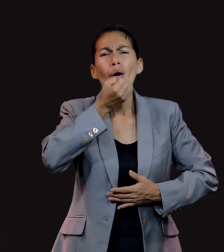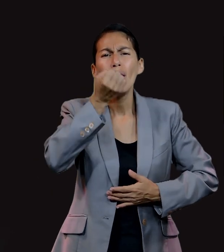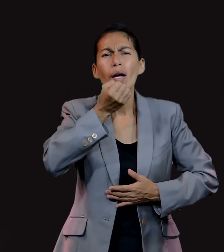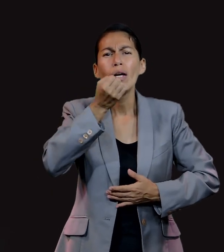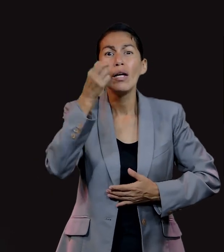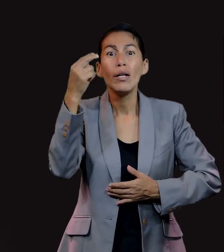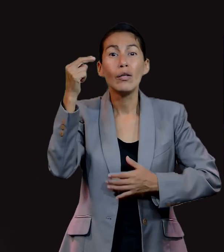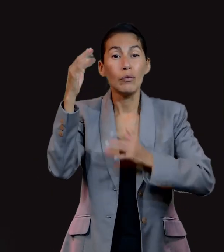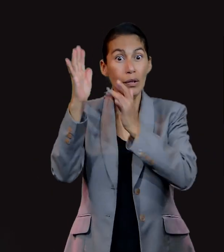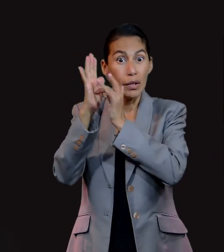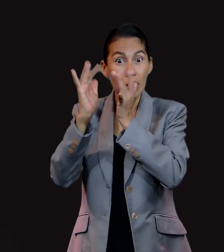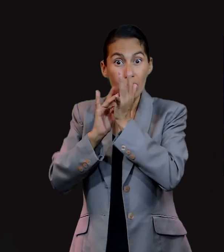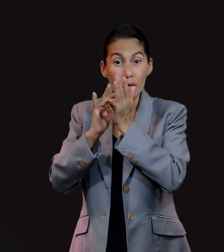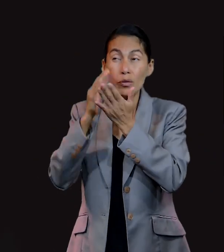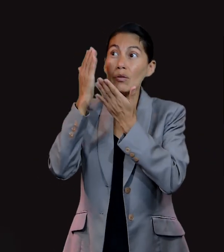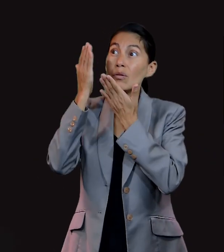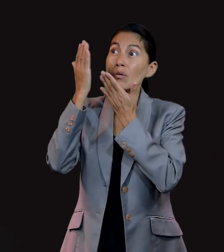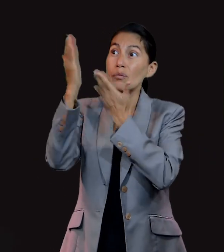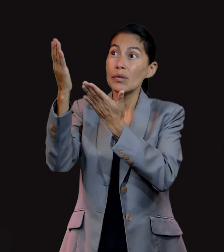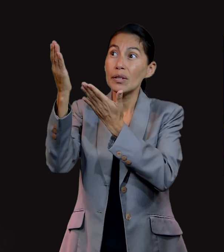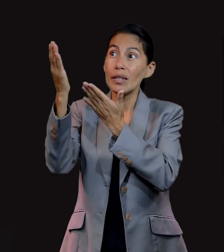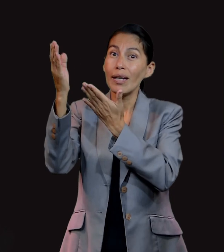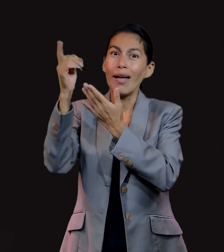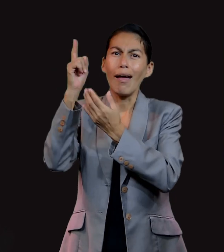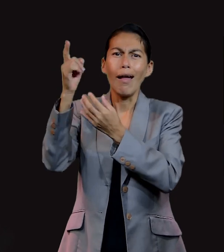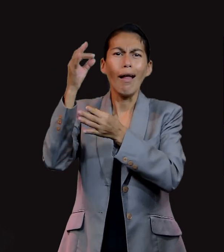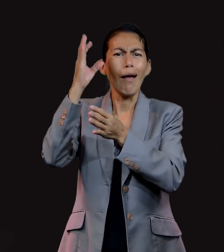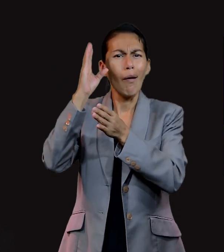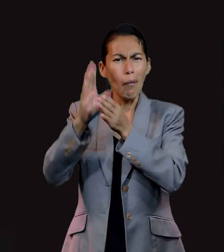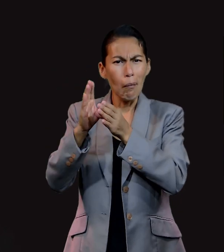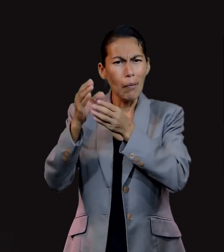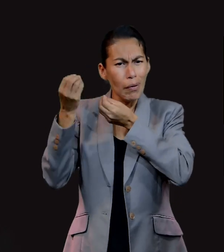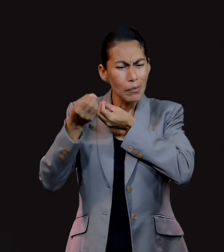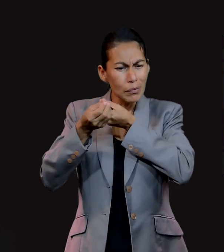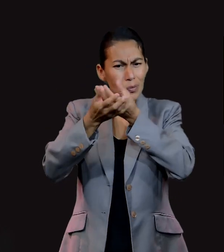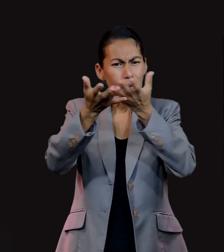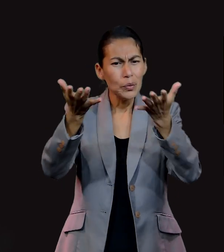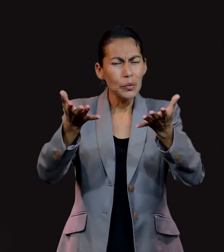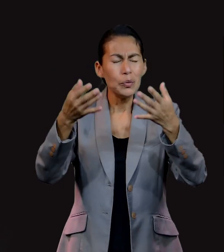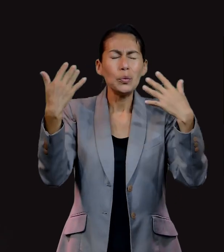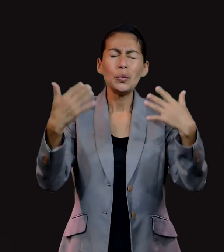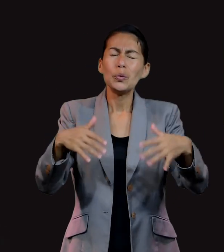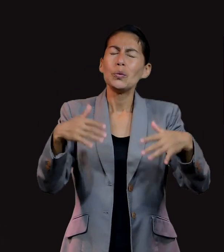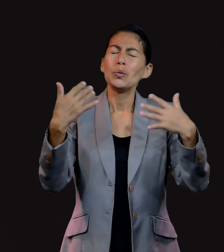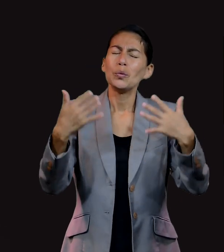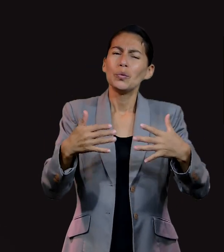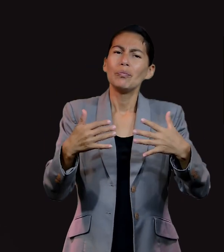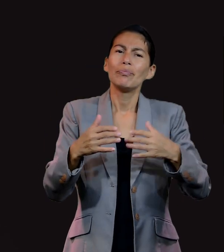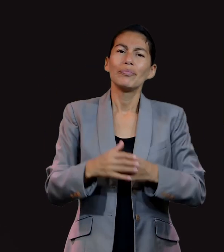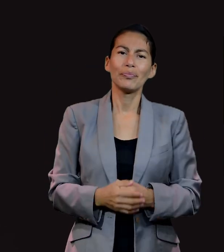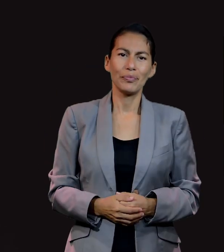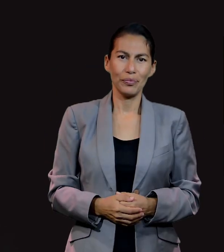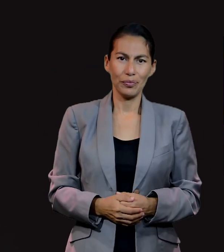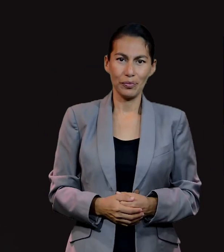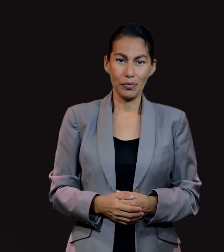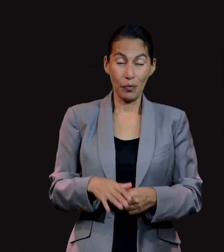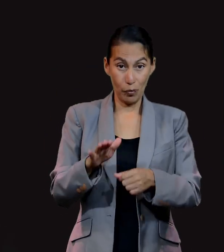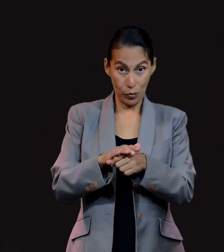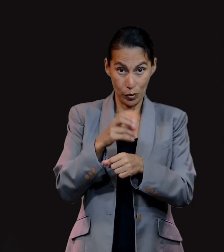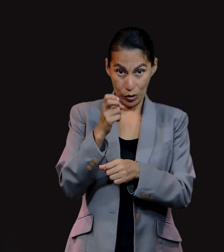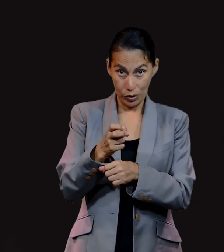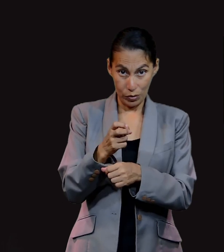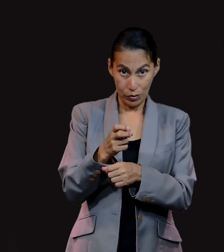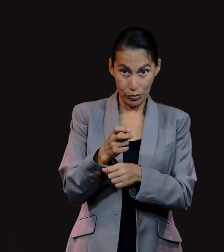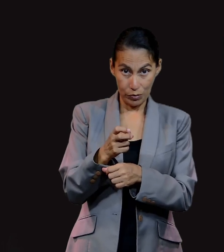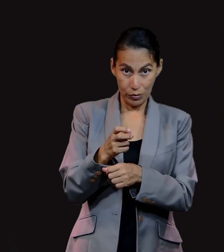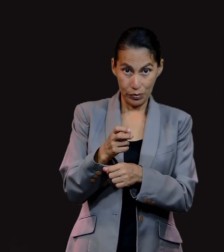orares pidieres algo al Padre en su nombre Él lo hará es la garantía que Jesús ha